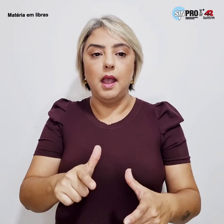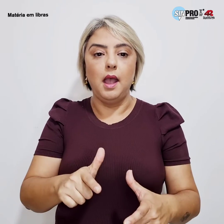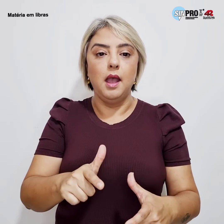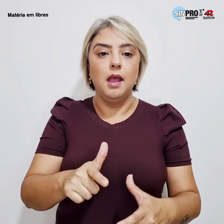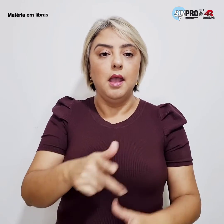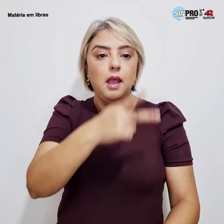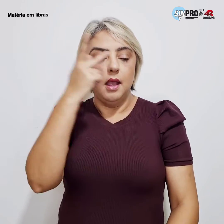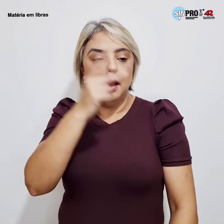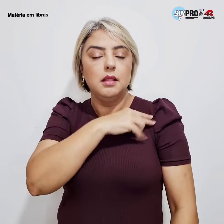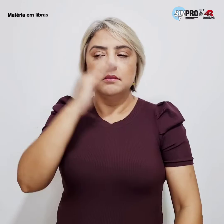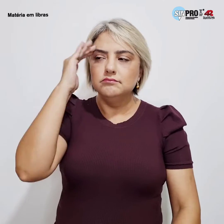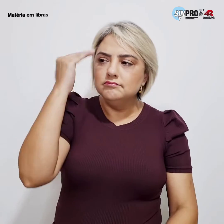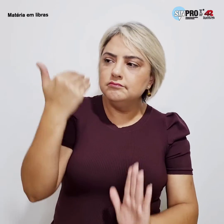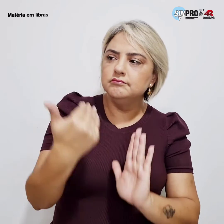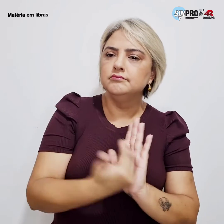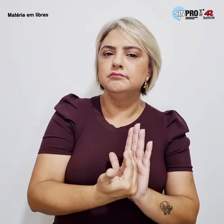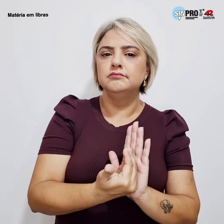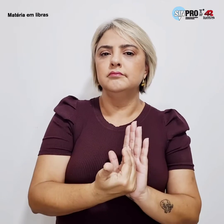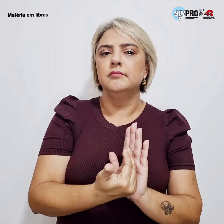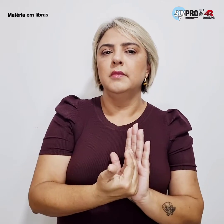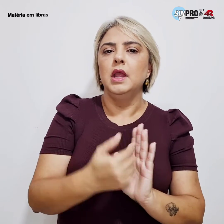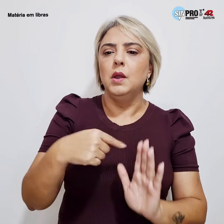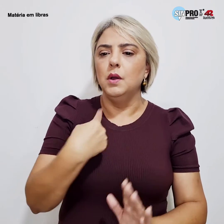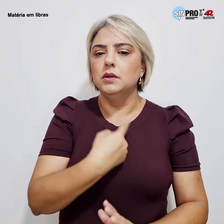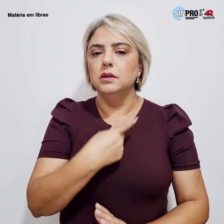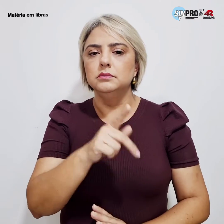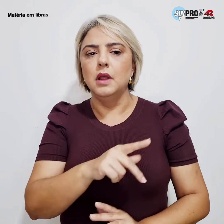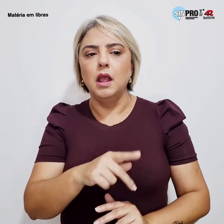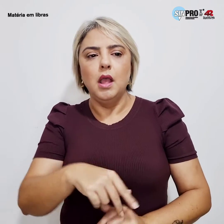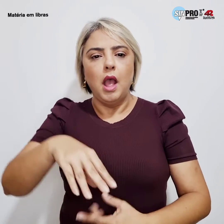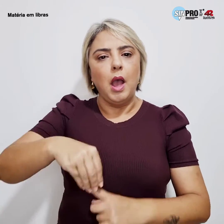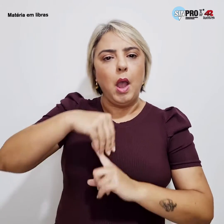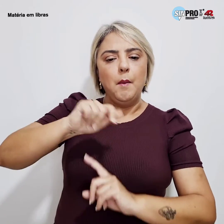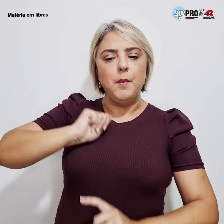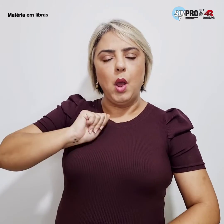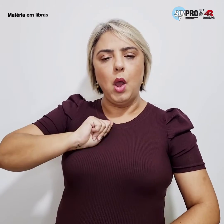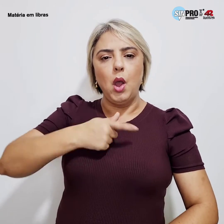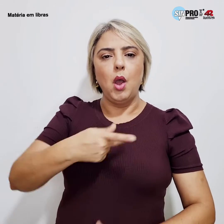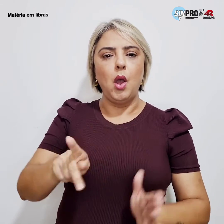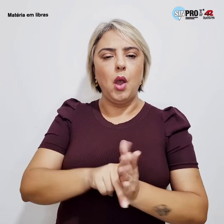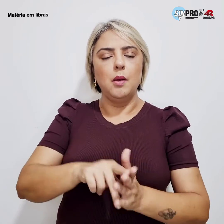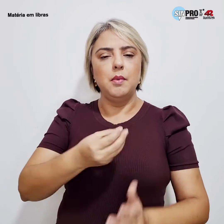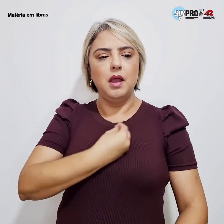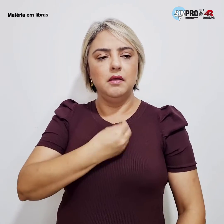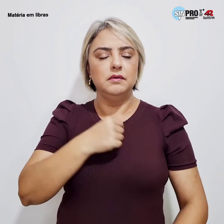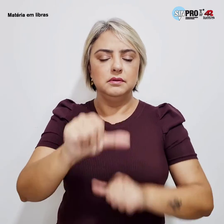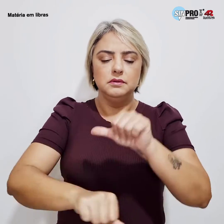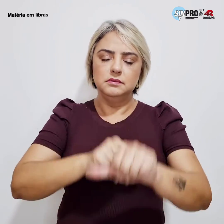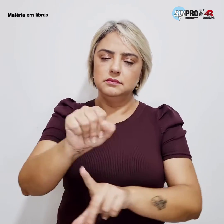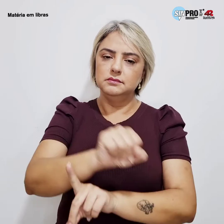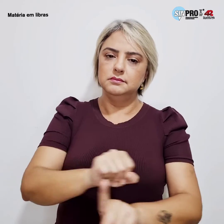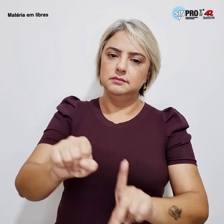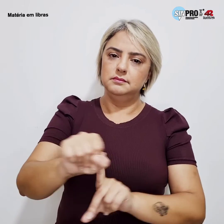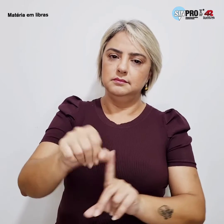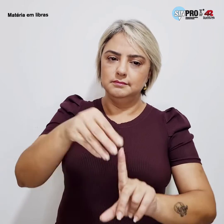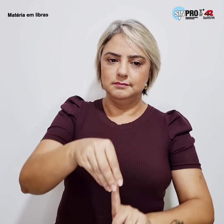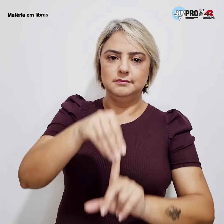se compreendem enquanto agentes de suas vidas e das transformações sociais. Nós